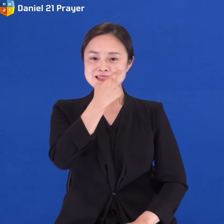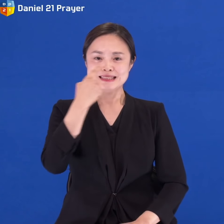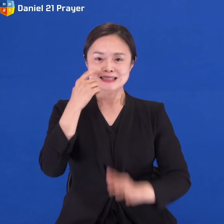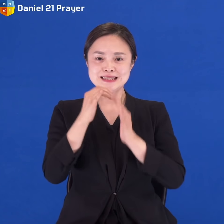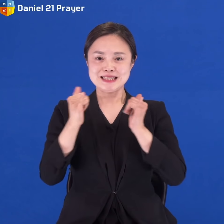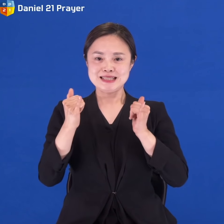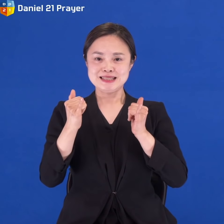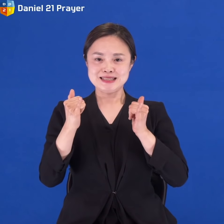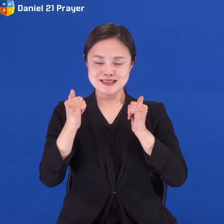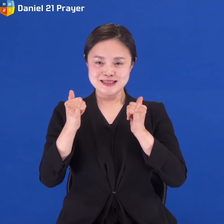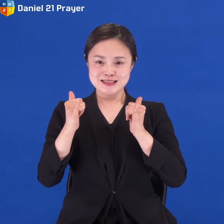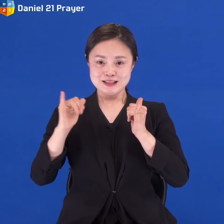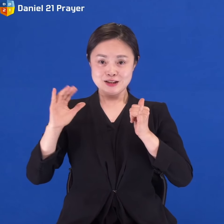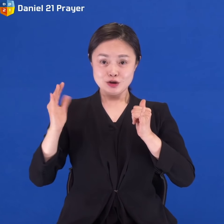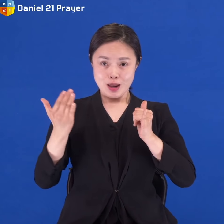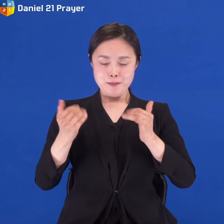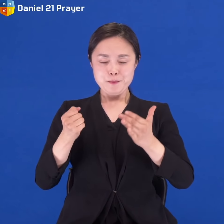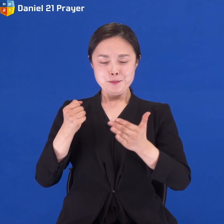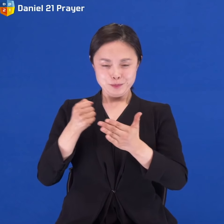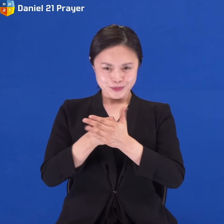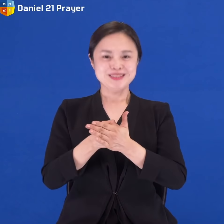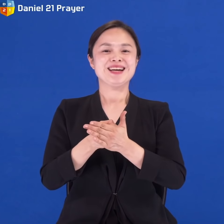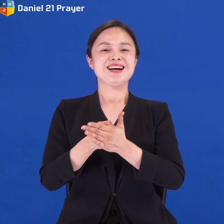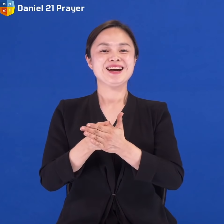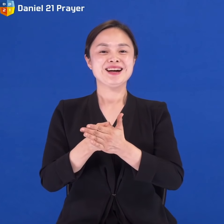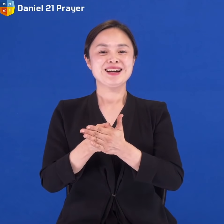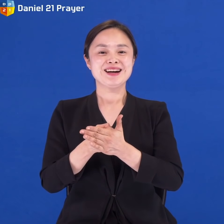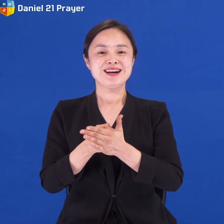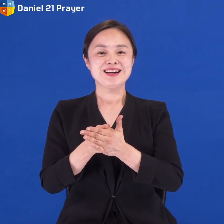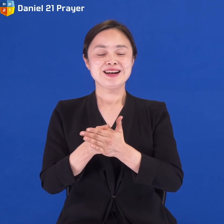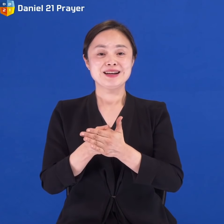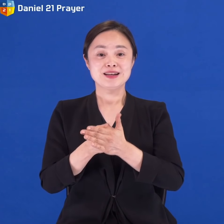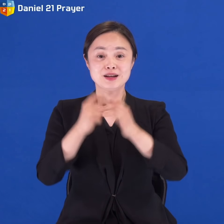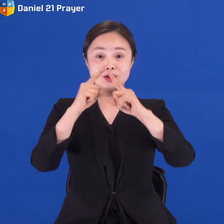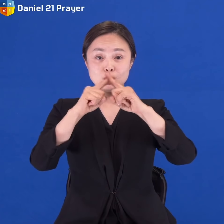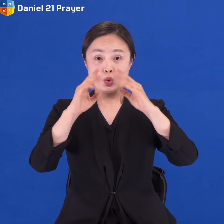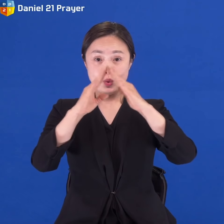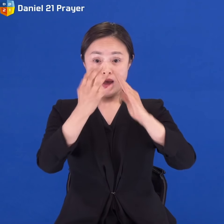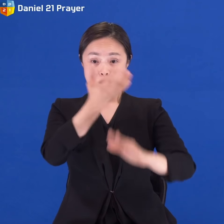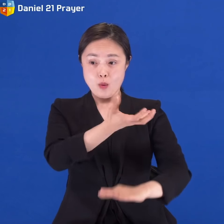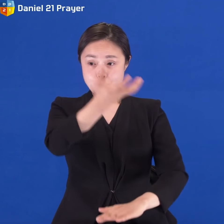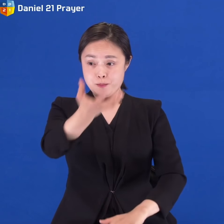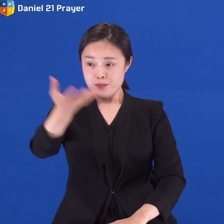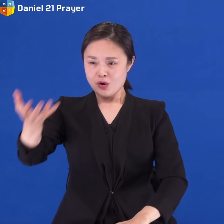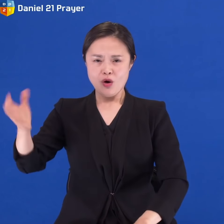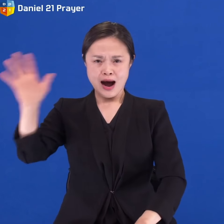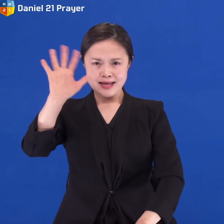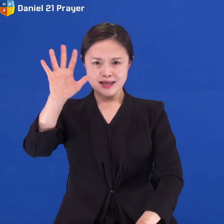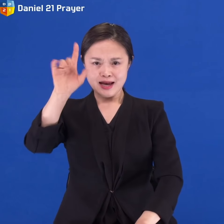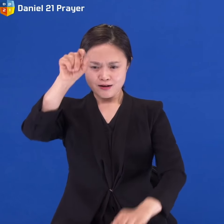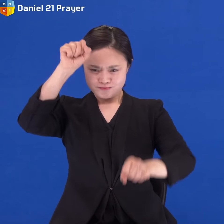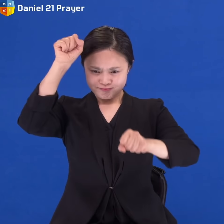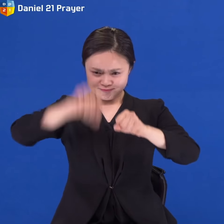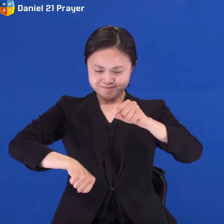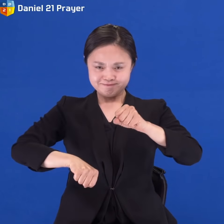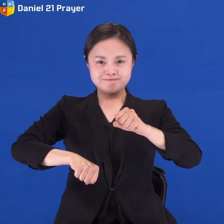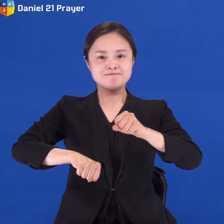결단했습니다. 한 교회에 불을 내리고 그리고 말씀으로 제자 양육을 받고